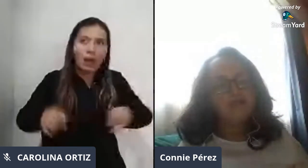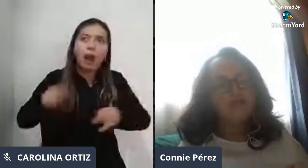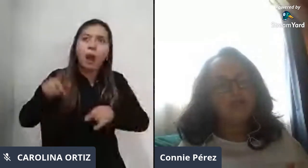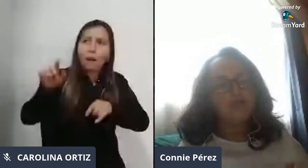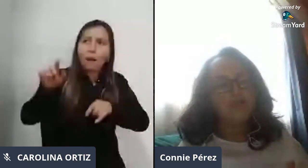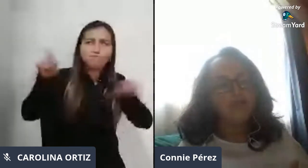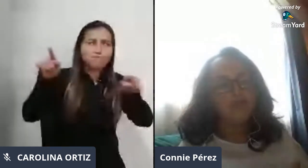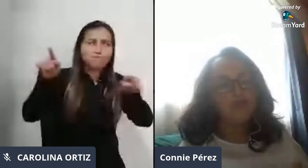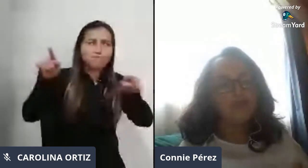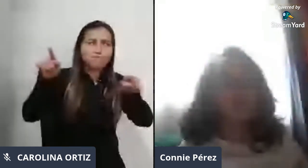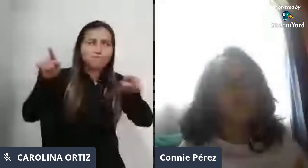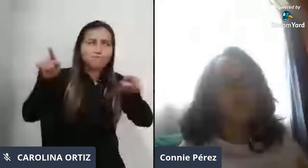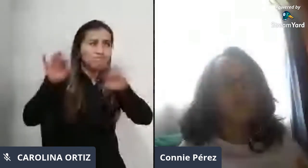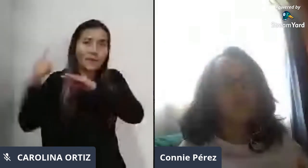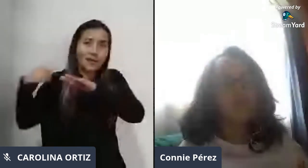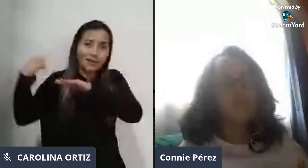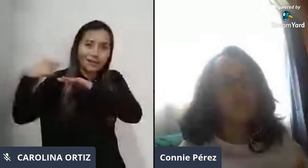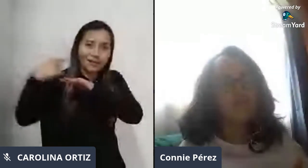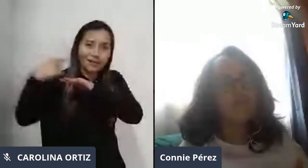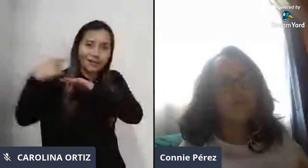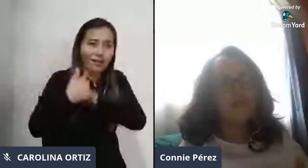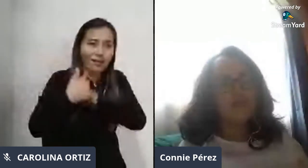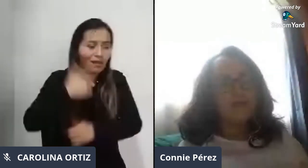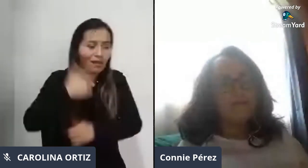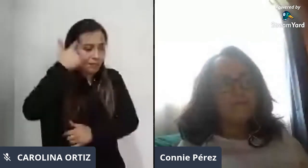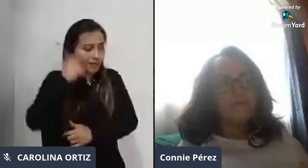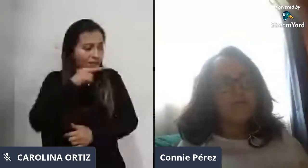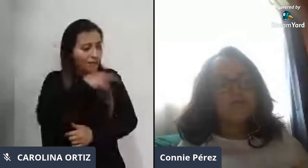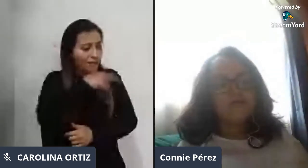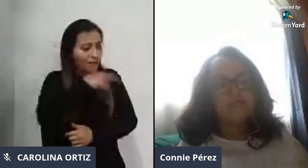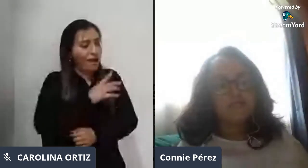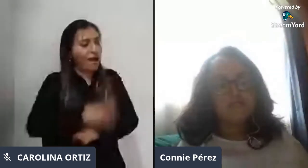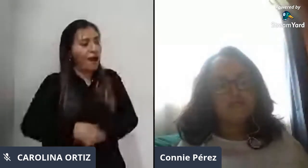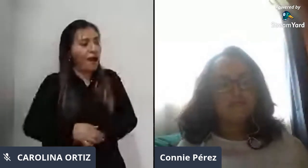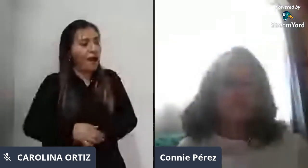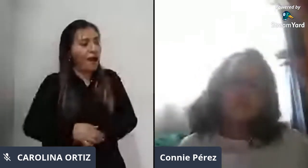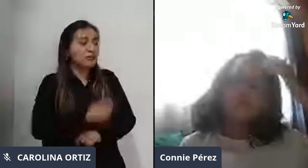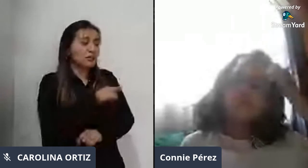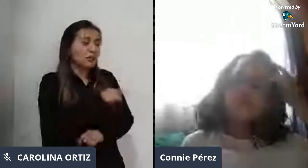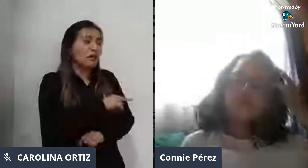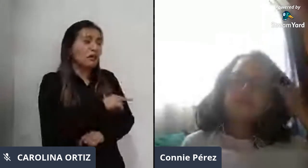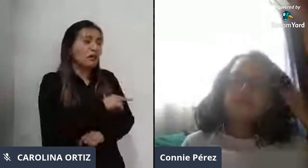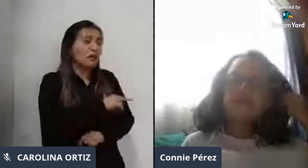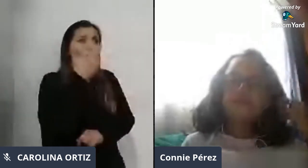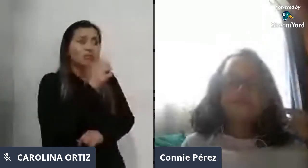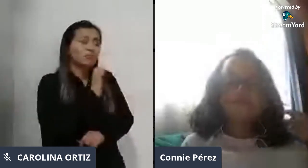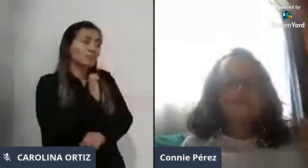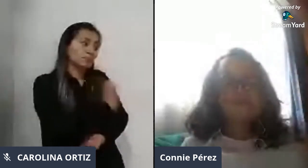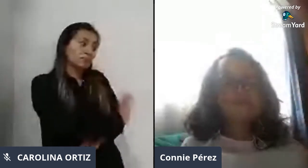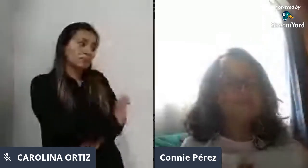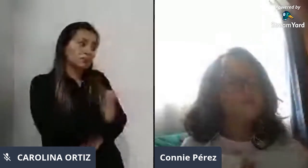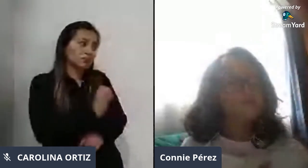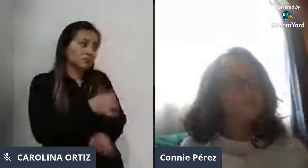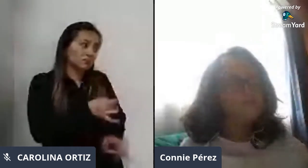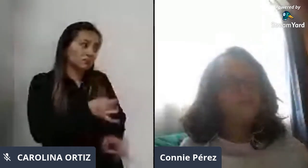tradicionales como un motivo de rechazo y de